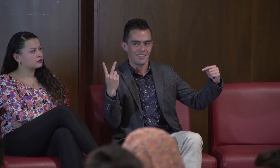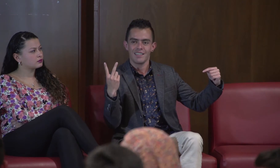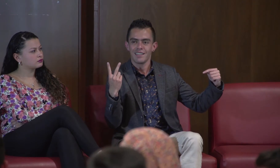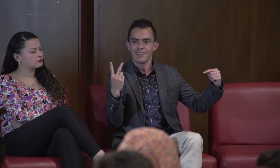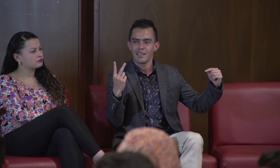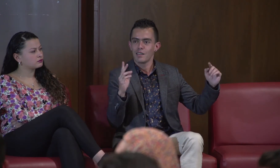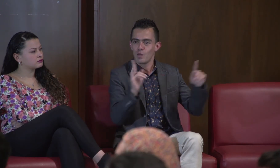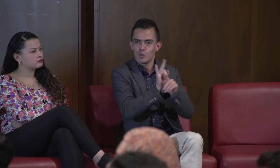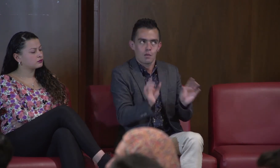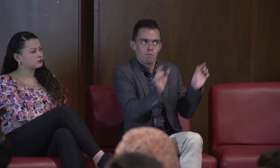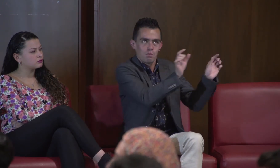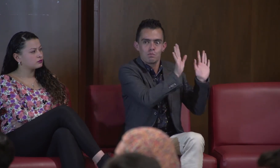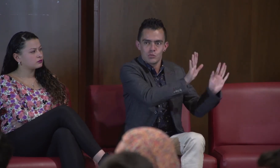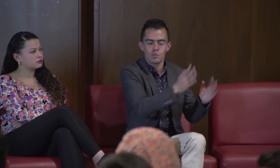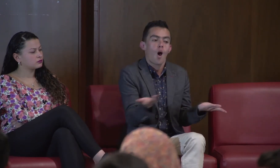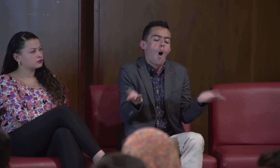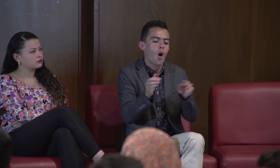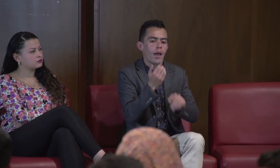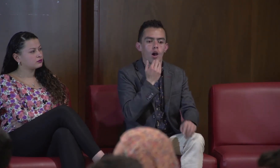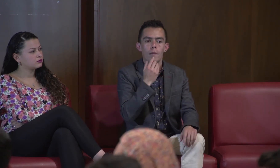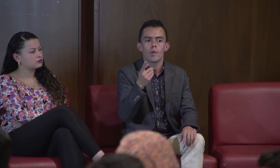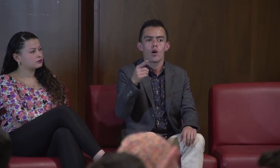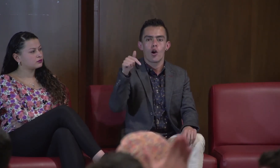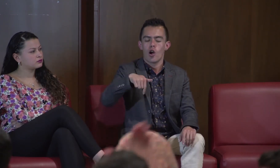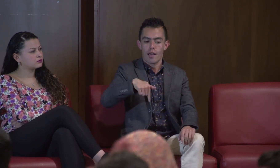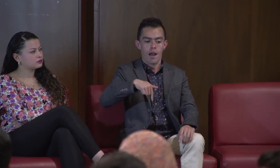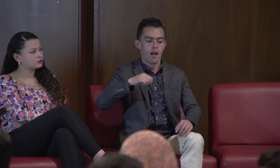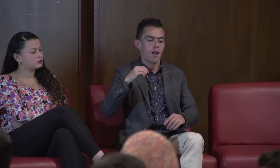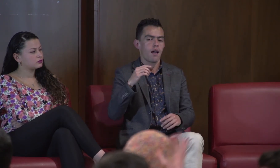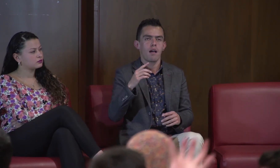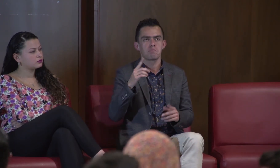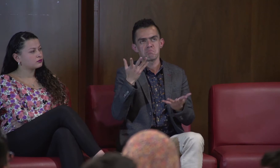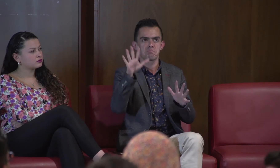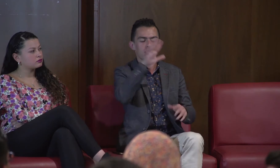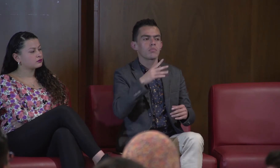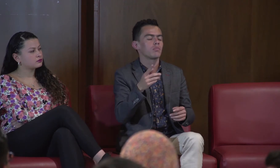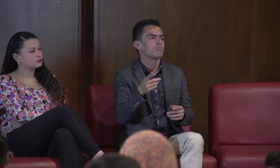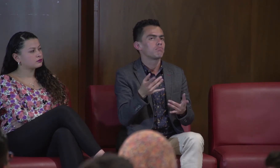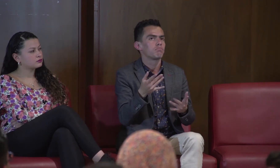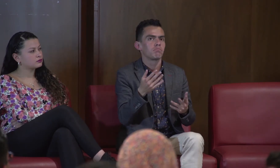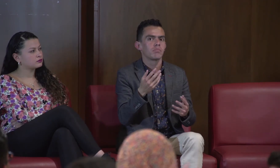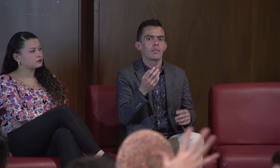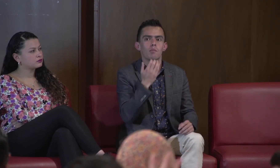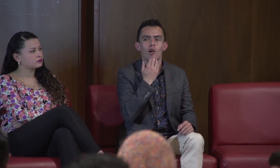los sordos caleños utilizan esta señal para decir verde. Otro ejemplo